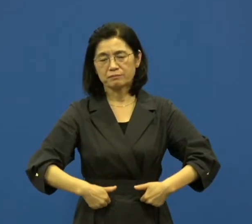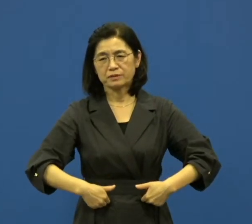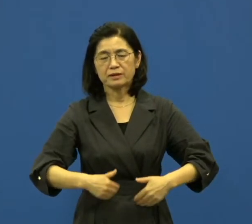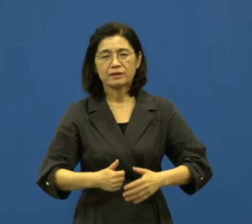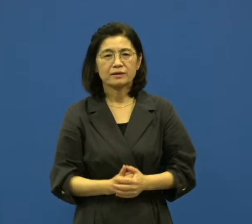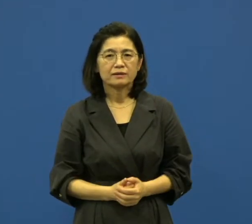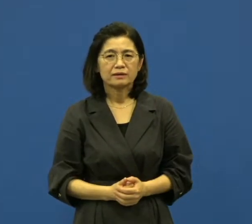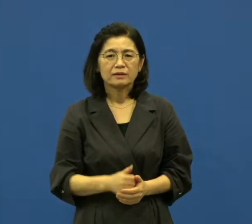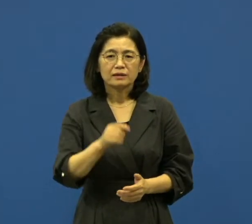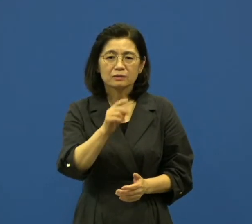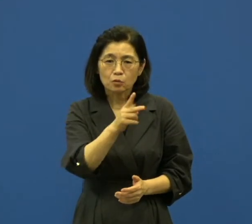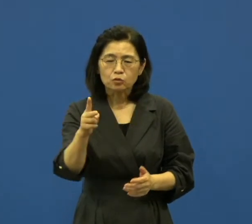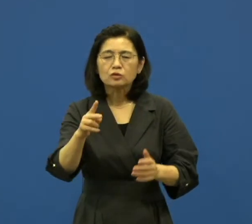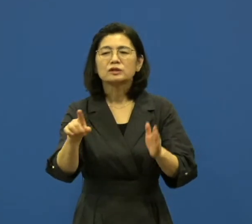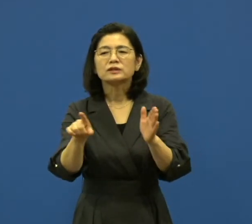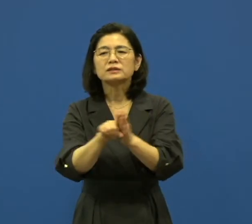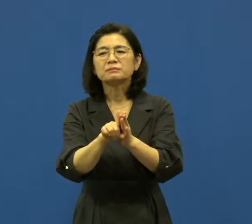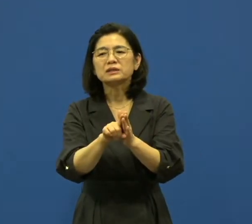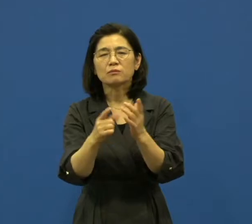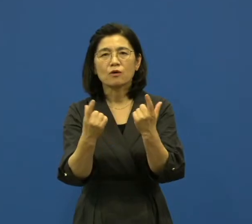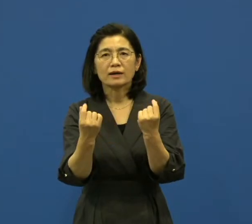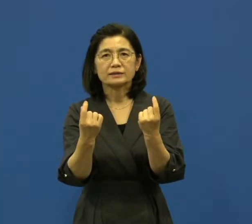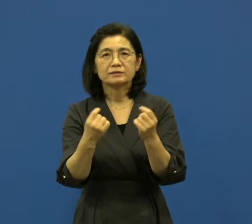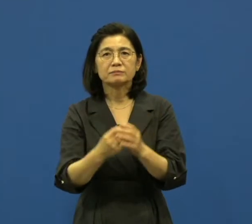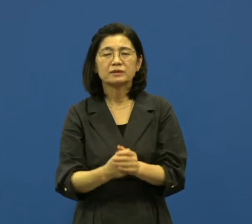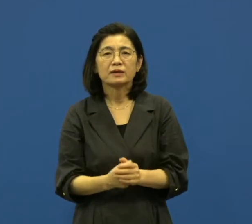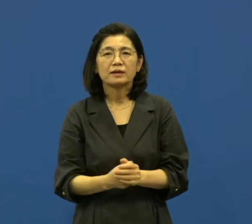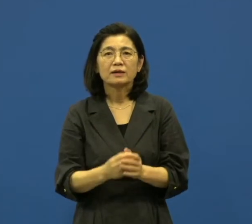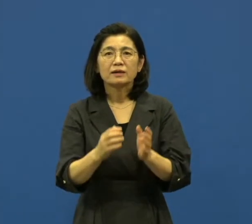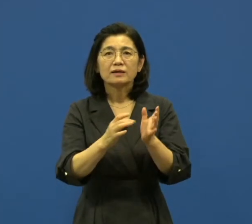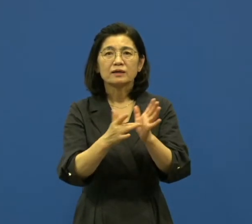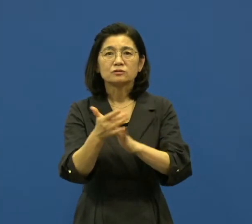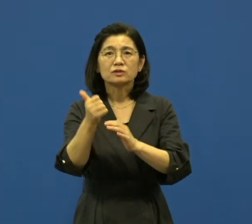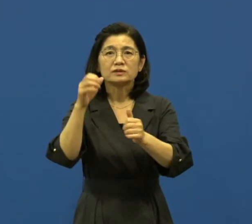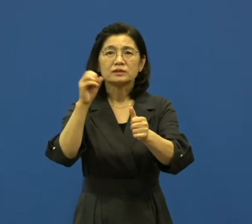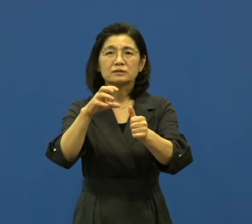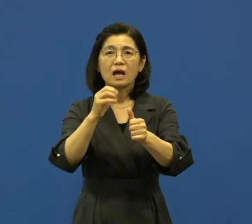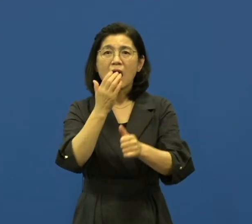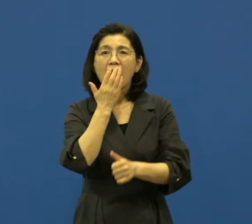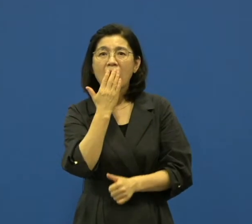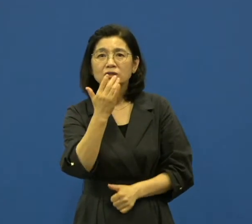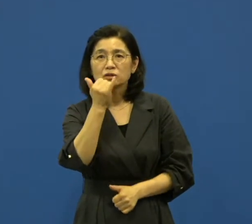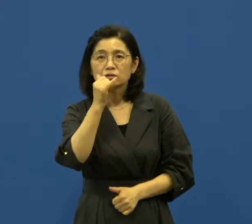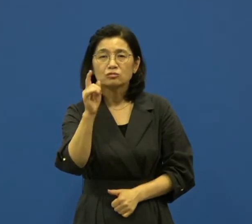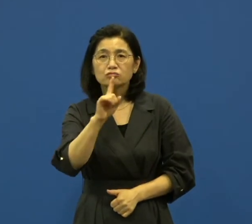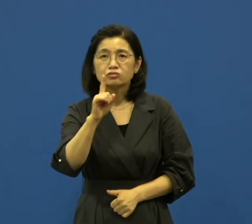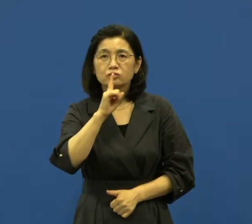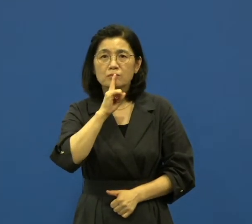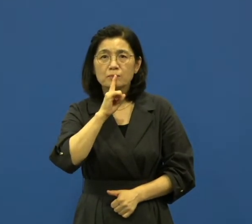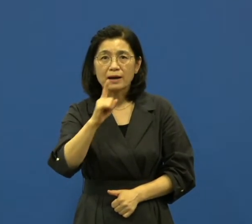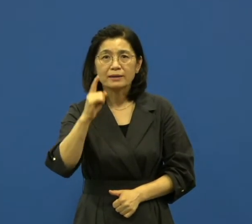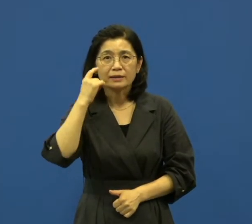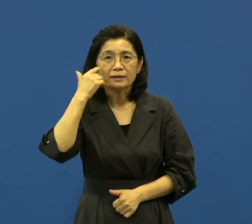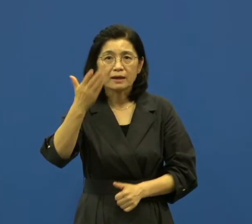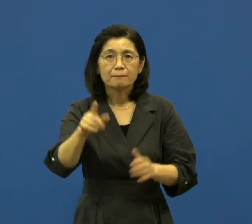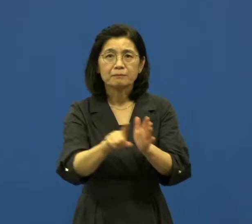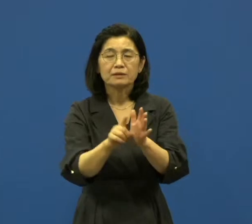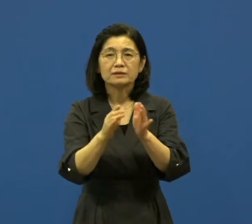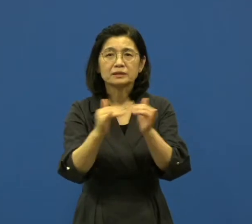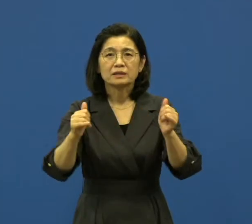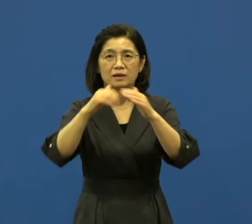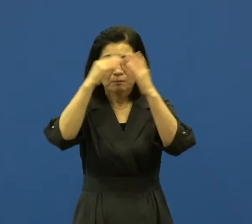믿음이라고. 마가복음 9장 23절에 예수께서 이르시되 할 수 있거든이 무슨 말이냐? 믿는